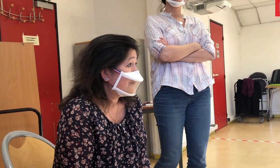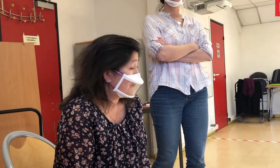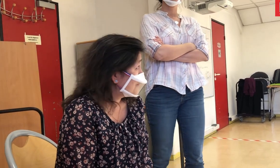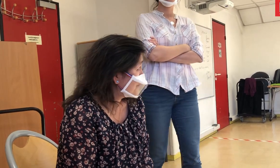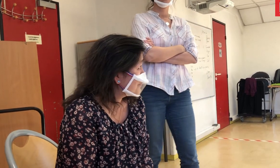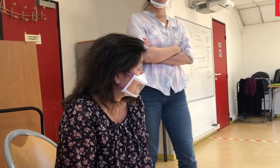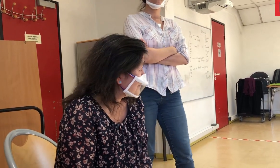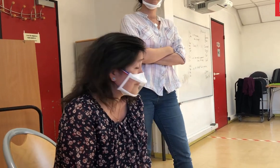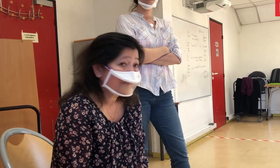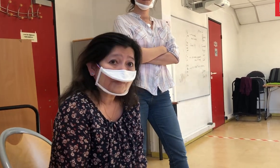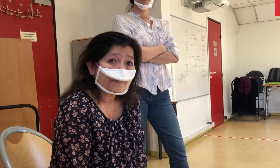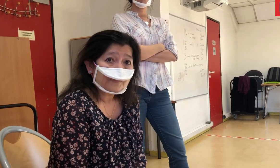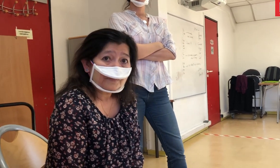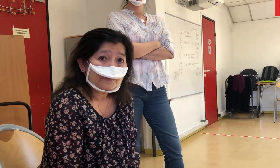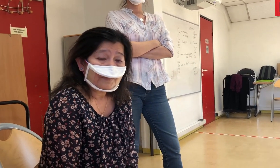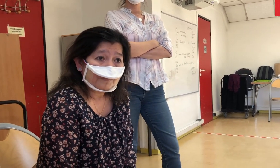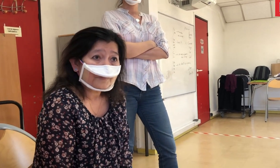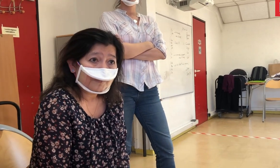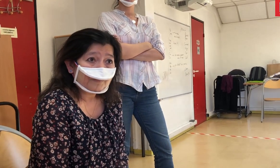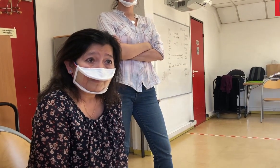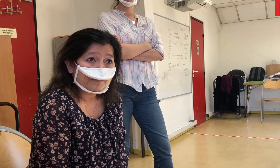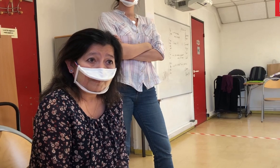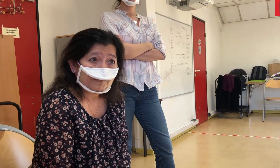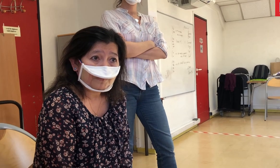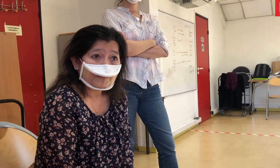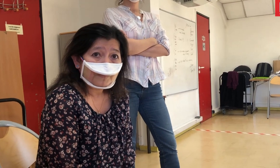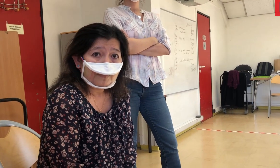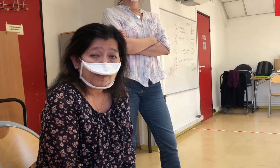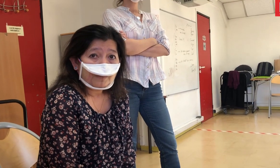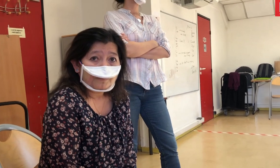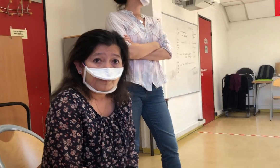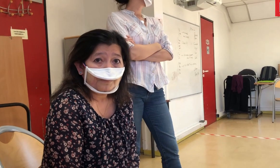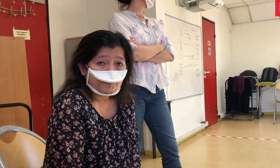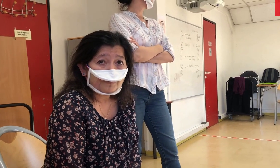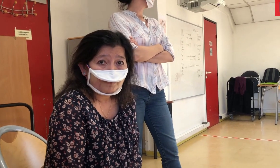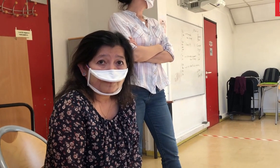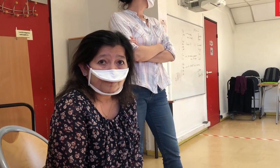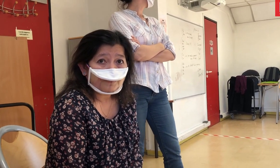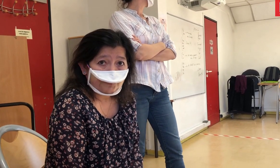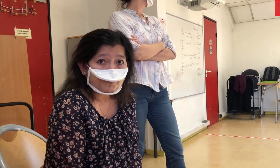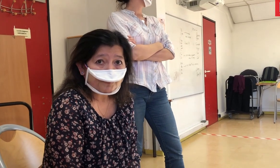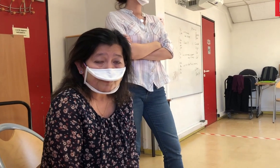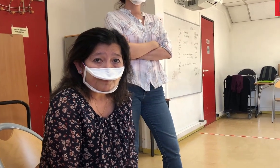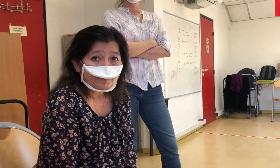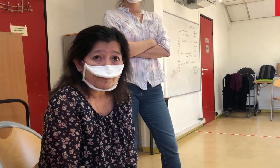engagement associatif, Germinal, des gens qui veulent être dans infirmière ou à l'accueil, enfin des gens qui veulent vraiment aider. Est-ce que